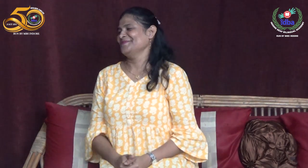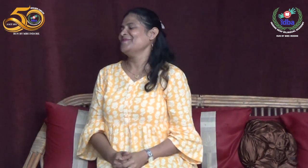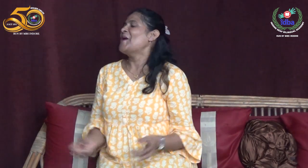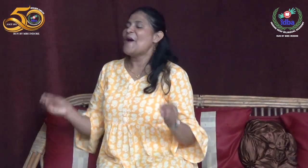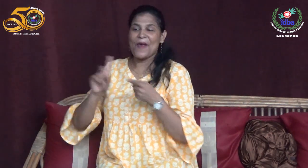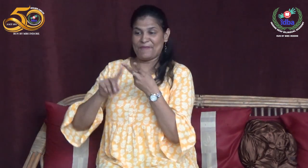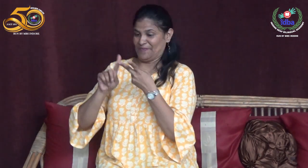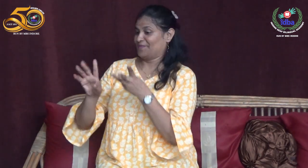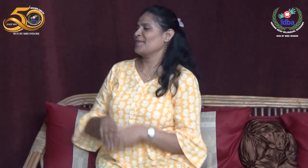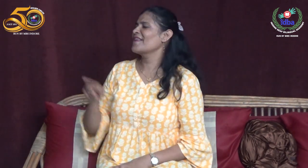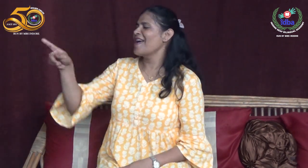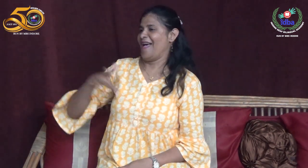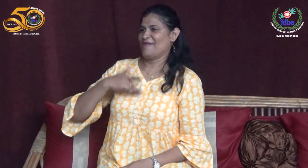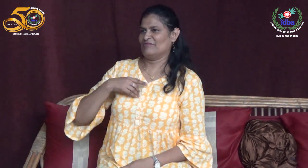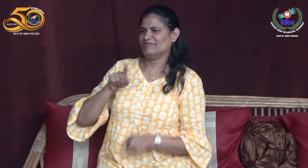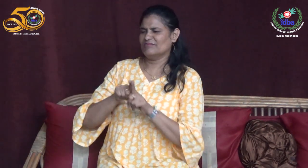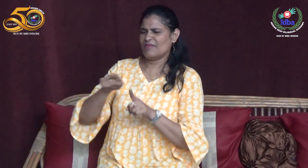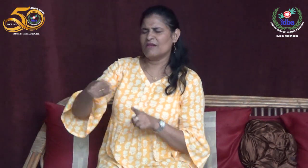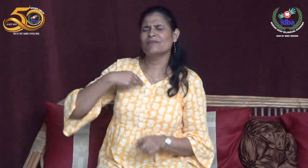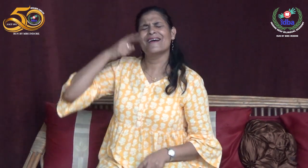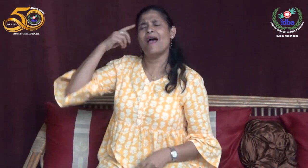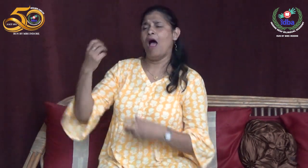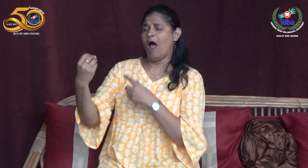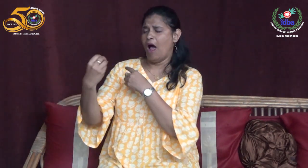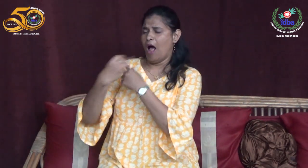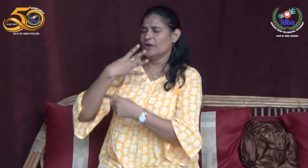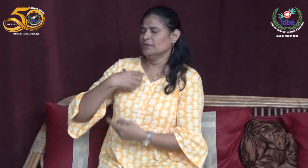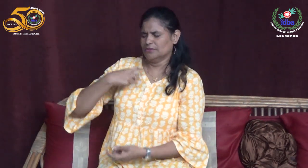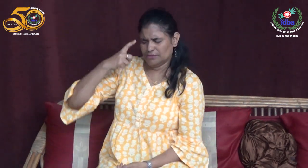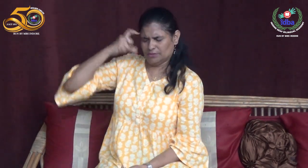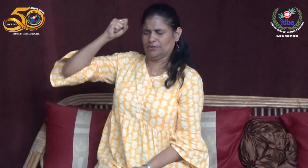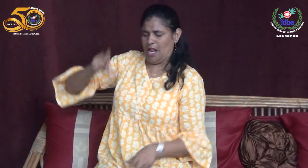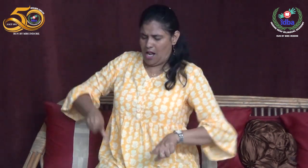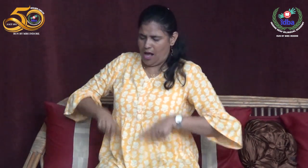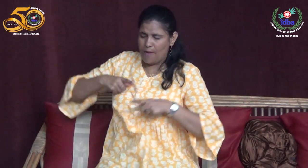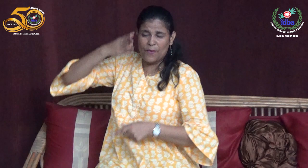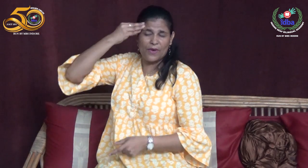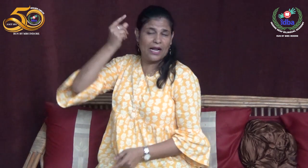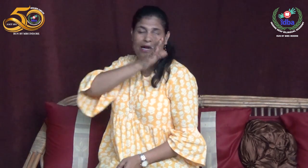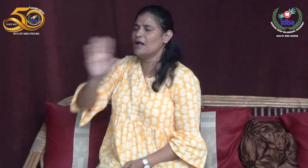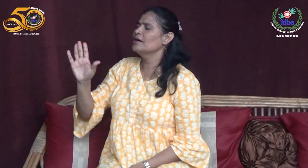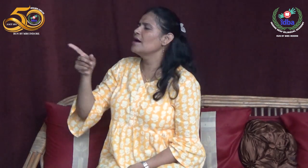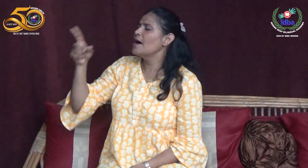हो। इसके अलावा मुझे ऐसा लगता है कि ऐसा कुछ एडवाइस जो आप कभी नहीं